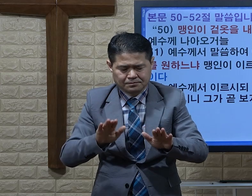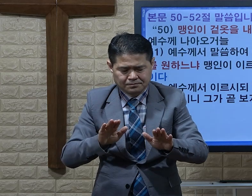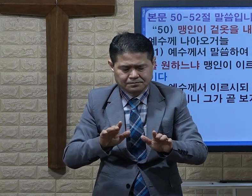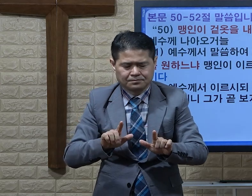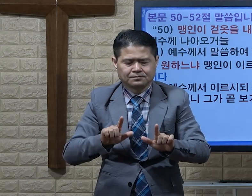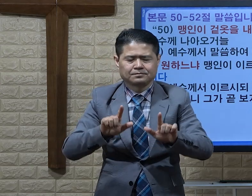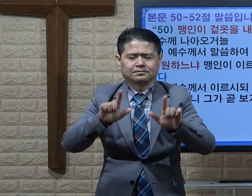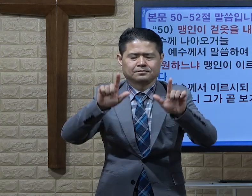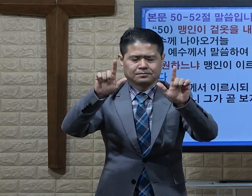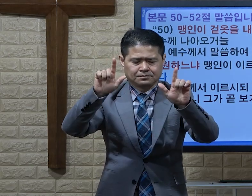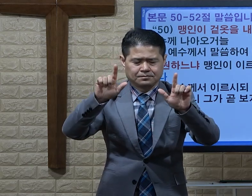오늘날